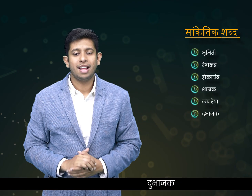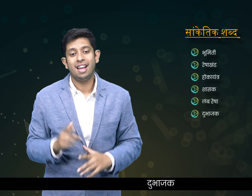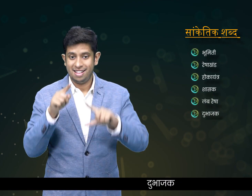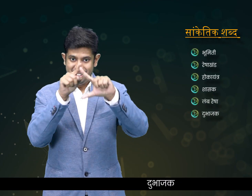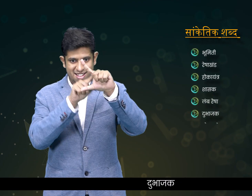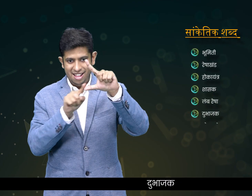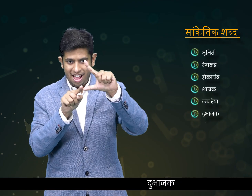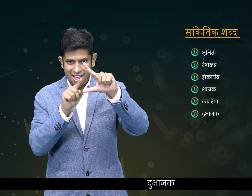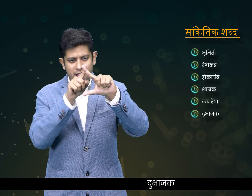दुभाजक,